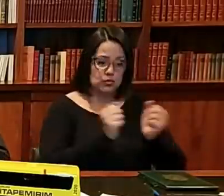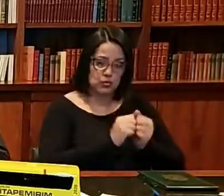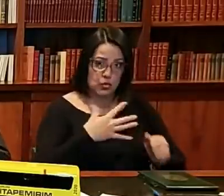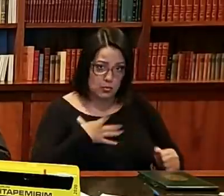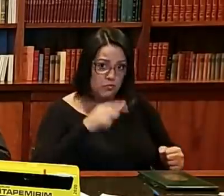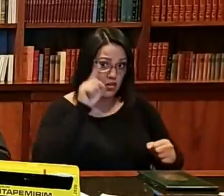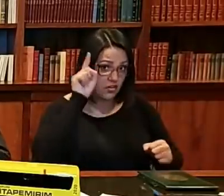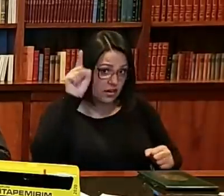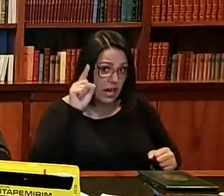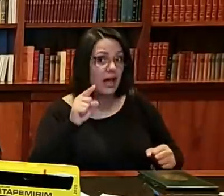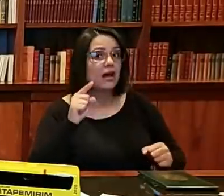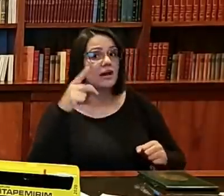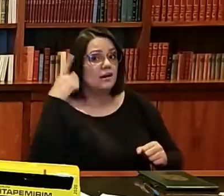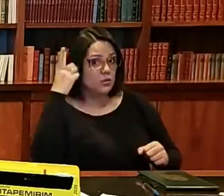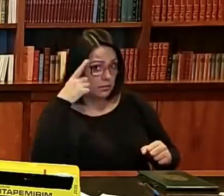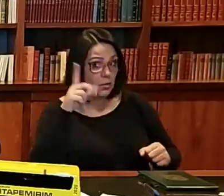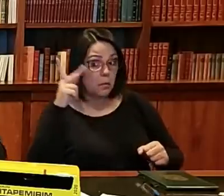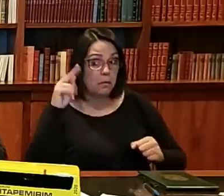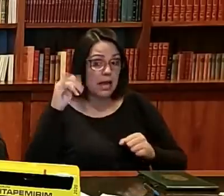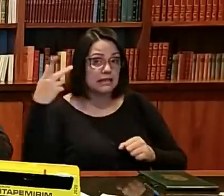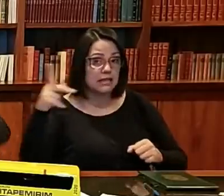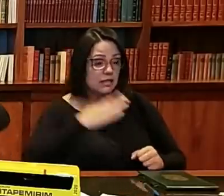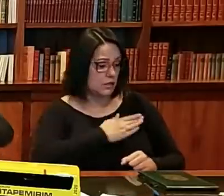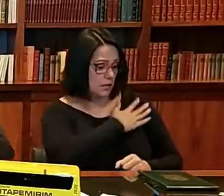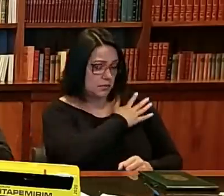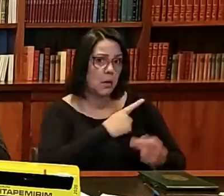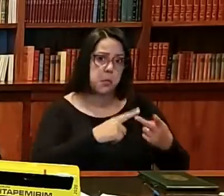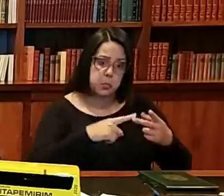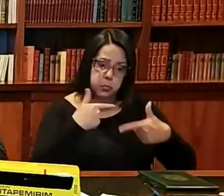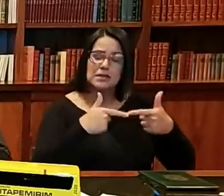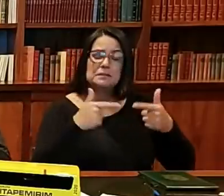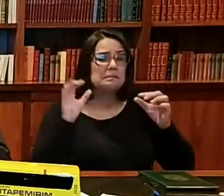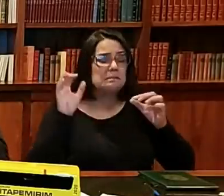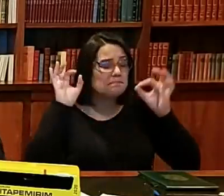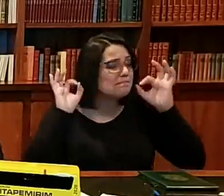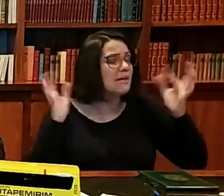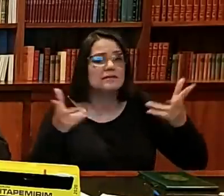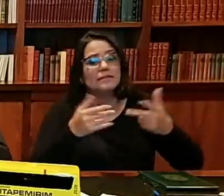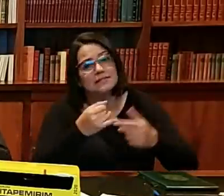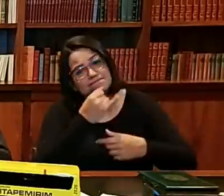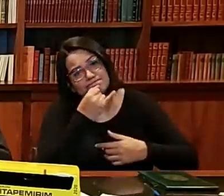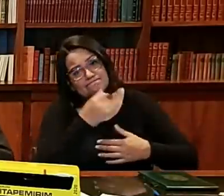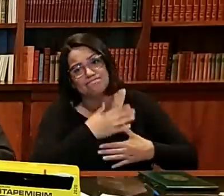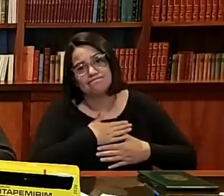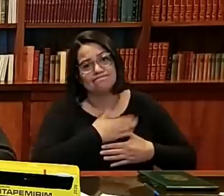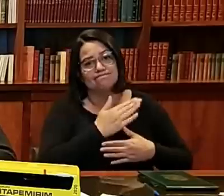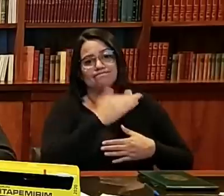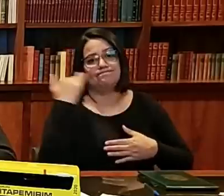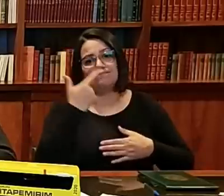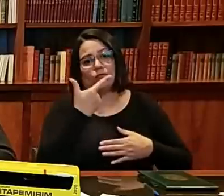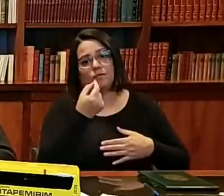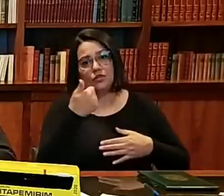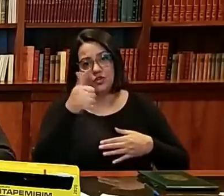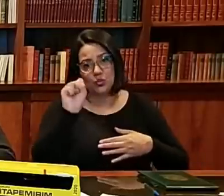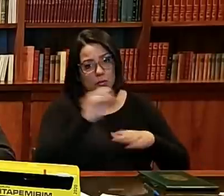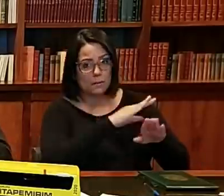um tempo lá, enquanto parlamentar. O pai dele foi um capitão do Exército, que veio de sargento, né? Uma pessoa excepcional. Lamentavelmente, nos deixou em